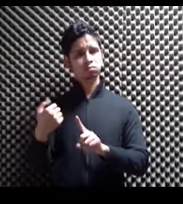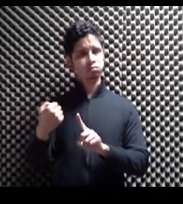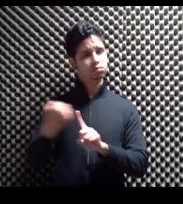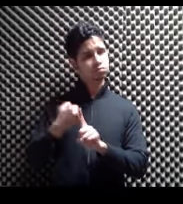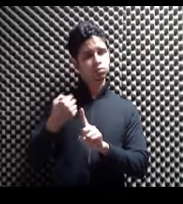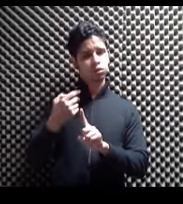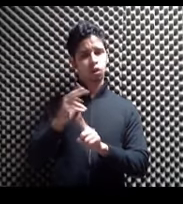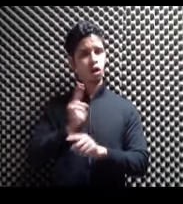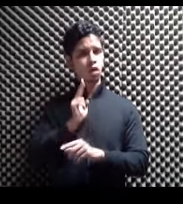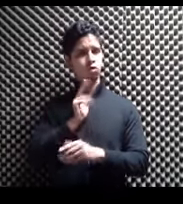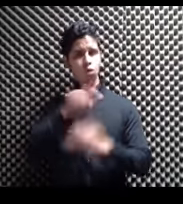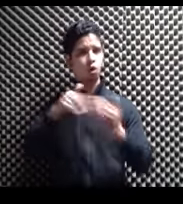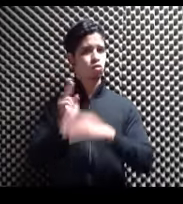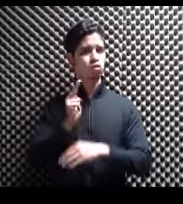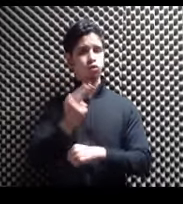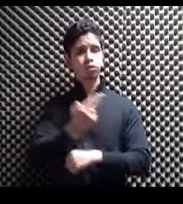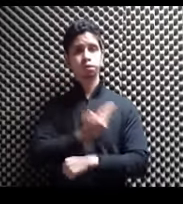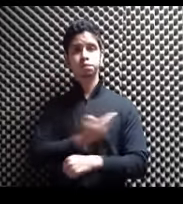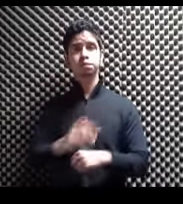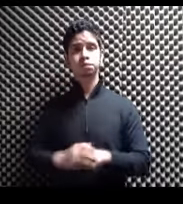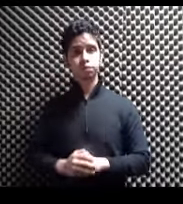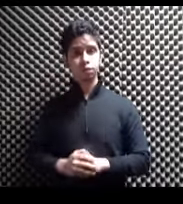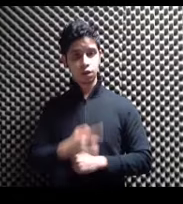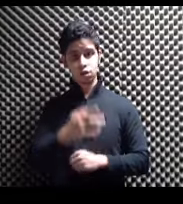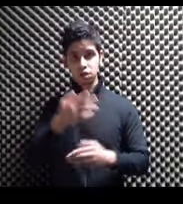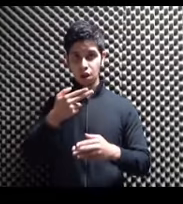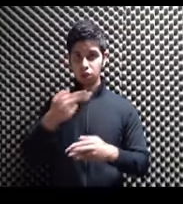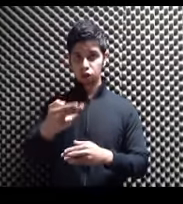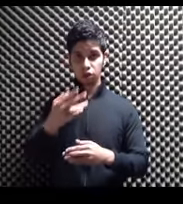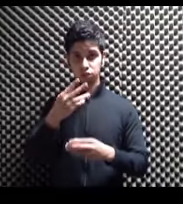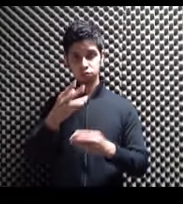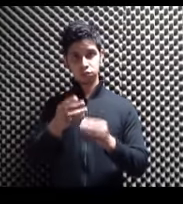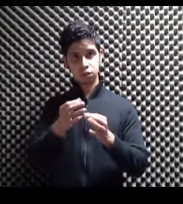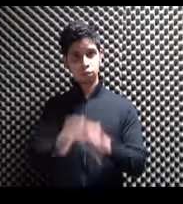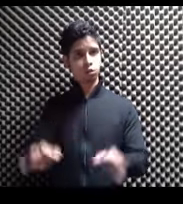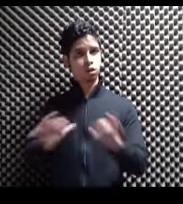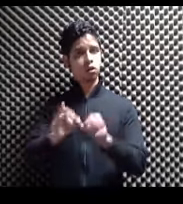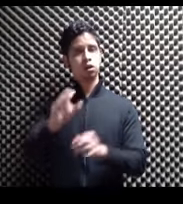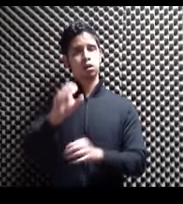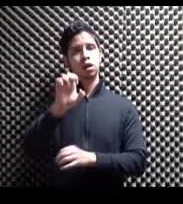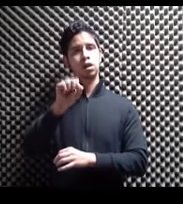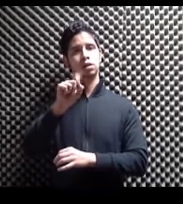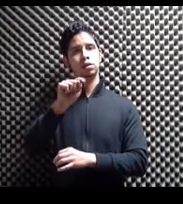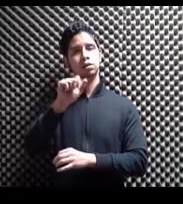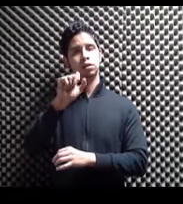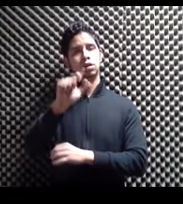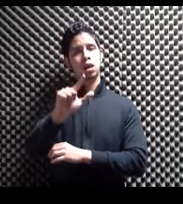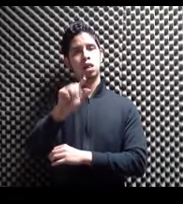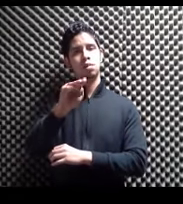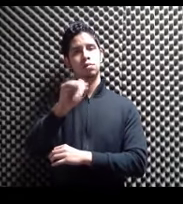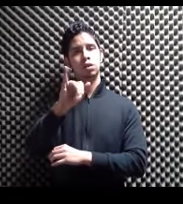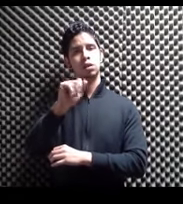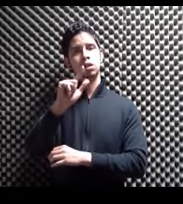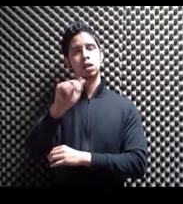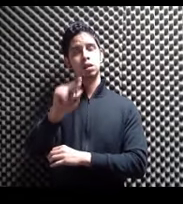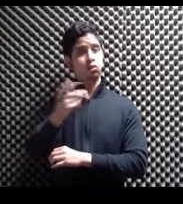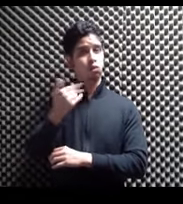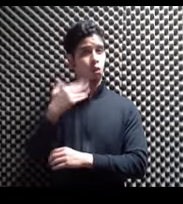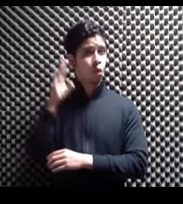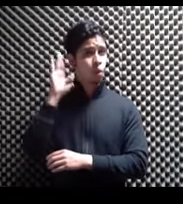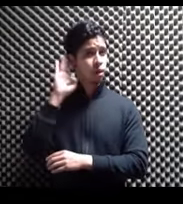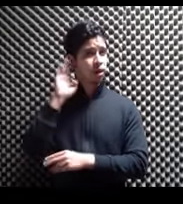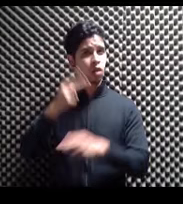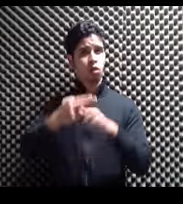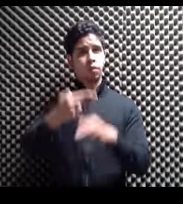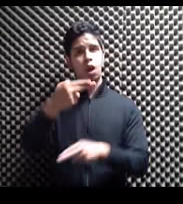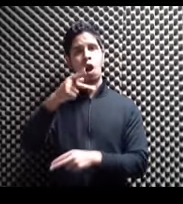Esther Milán tiene cuenta de su perrita Hope, ¿verdad? Esperanza, que la encontró